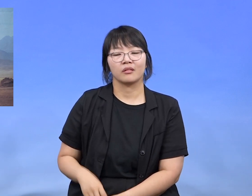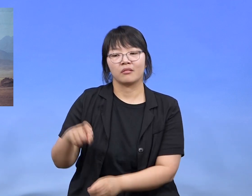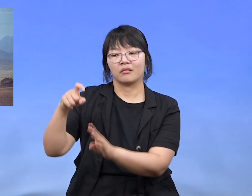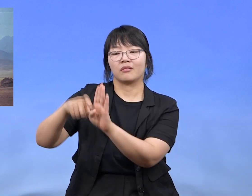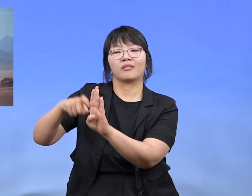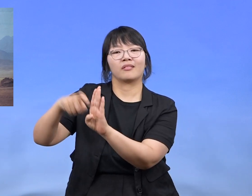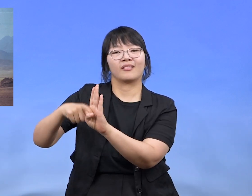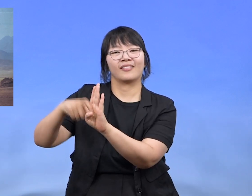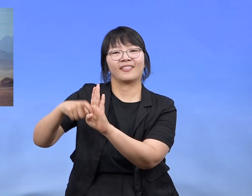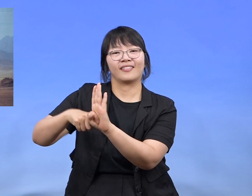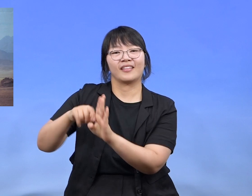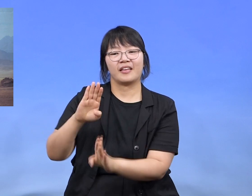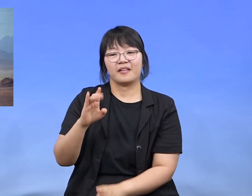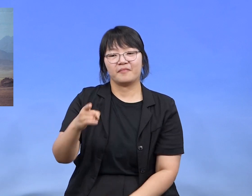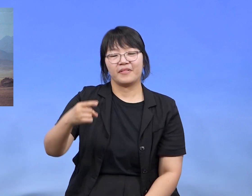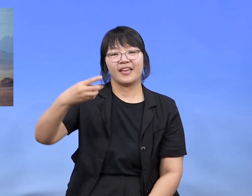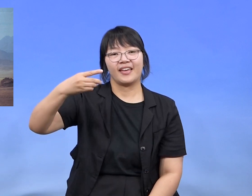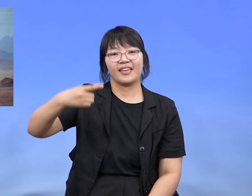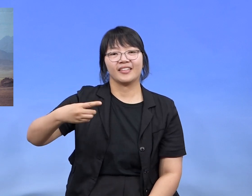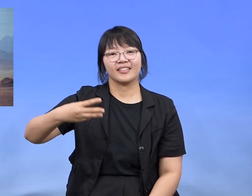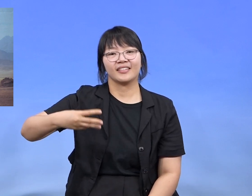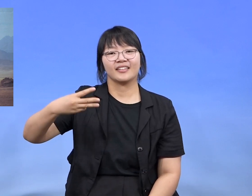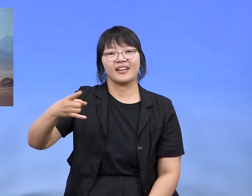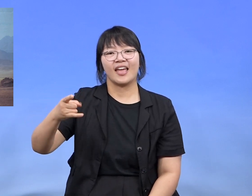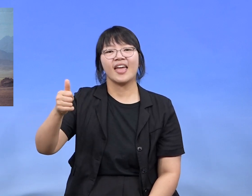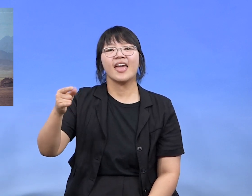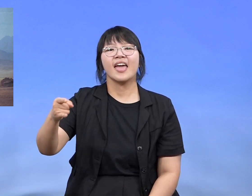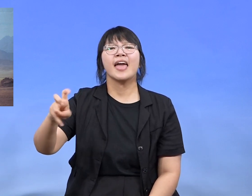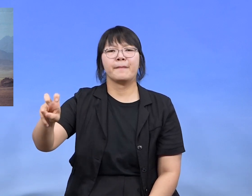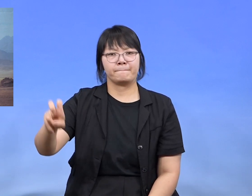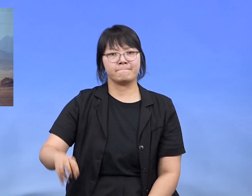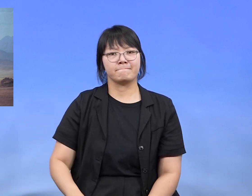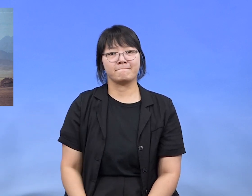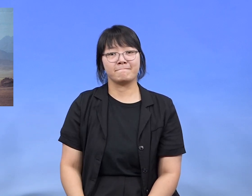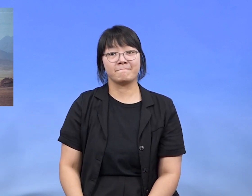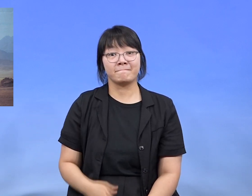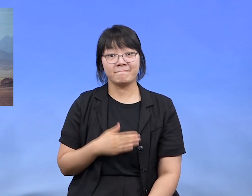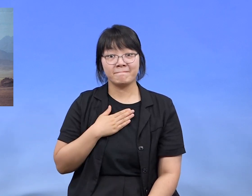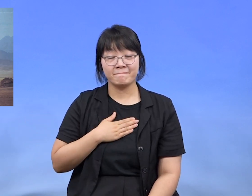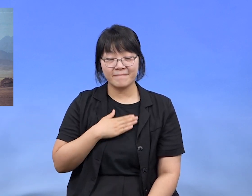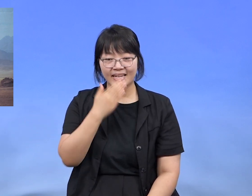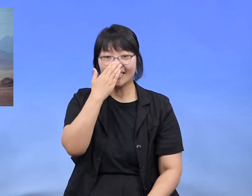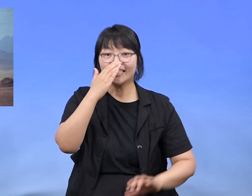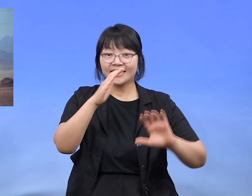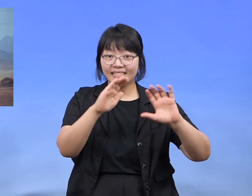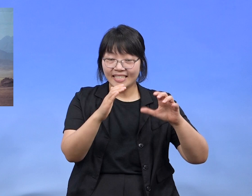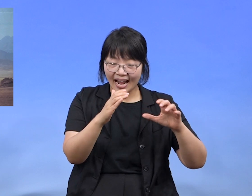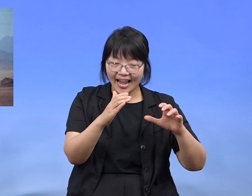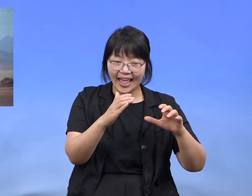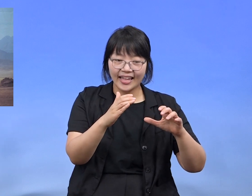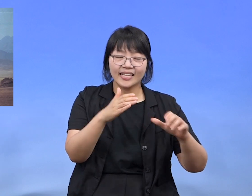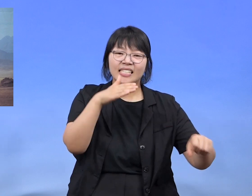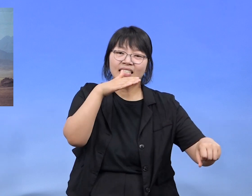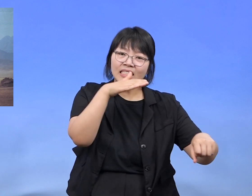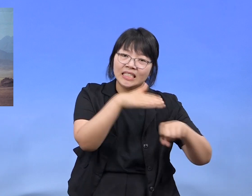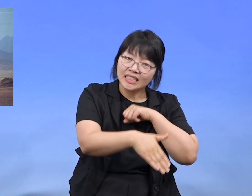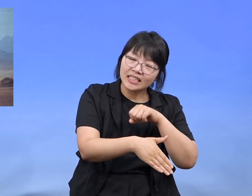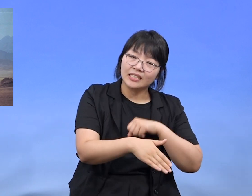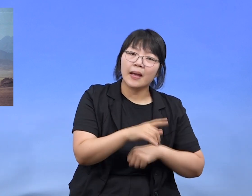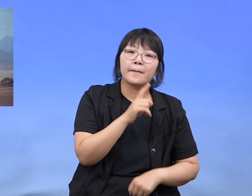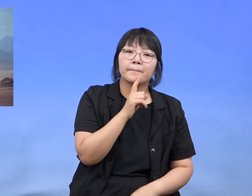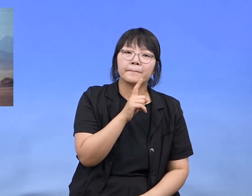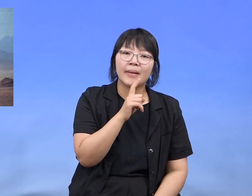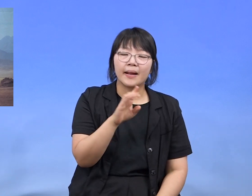베들레헴이죠. 베들레헴. 네. 자, 근데 베들레헴을 이스라엘 백성들 식으로 히브리식으로 읽으면